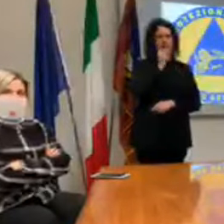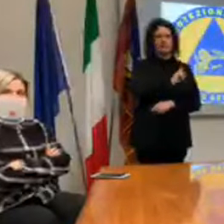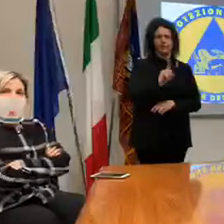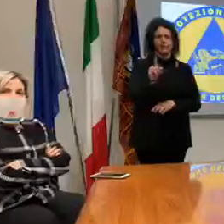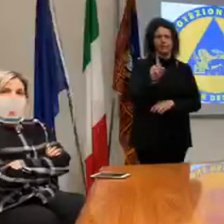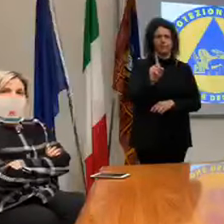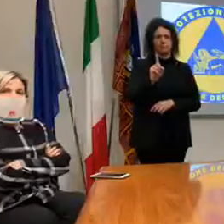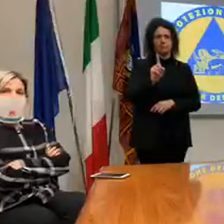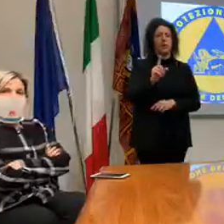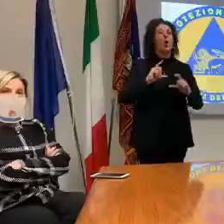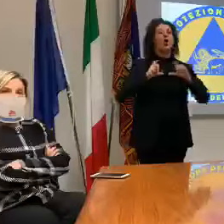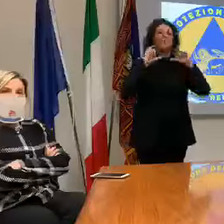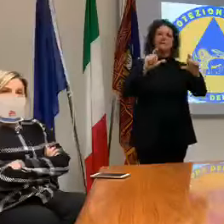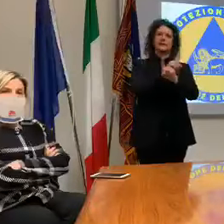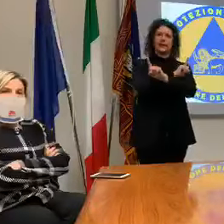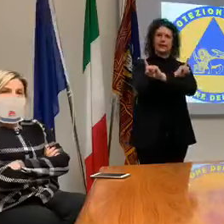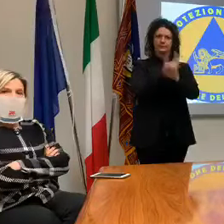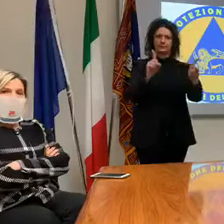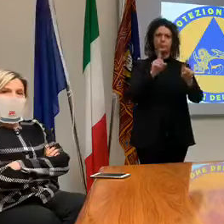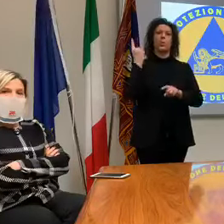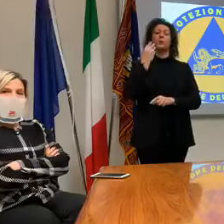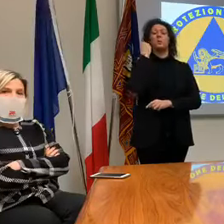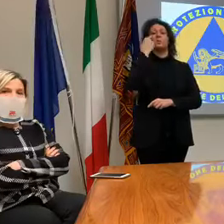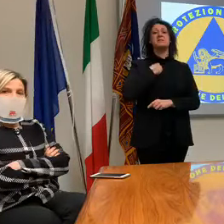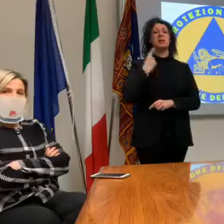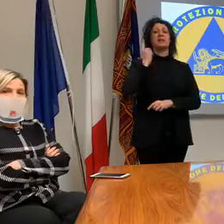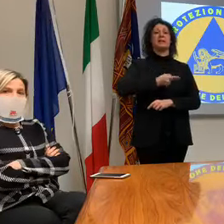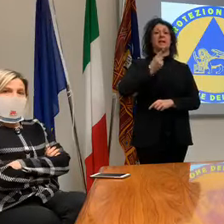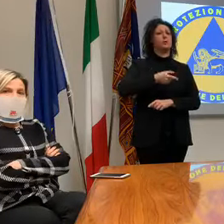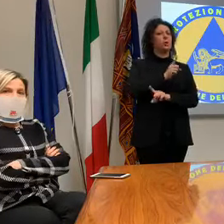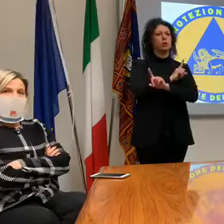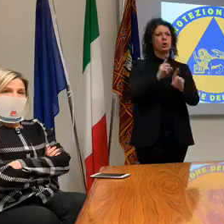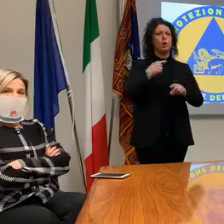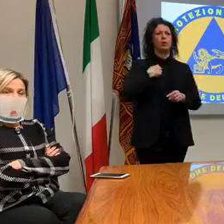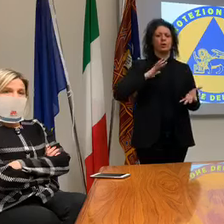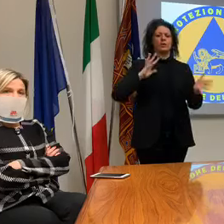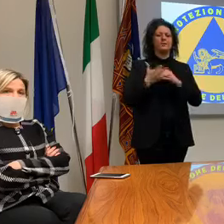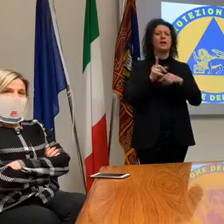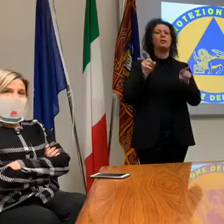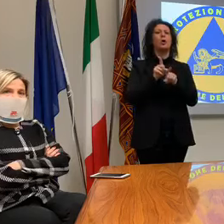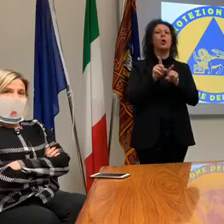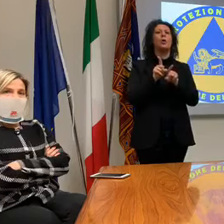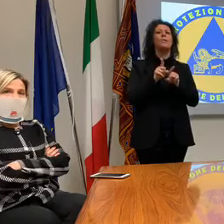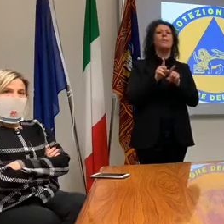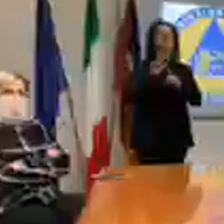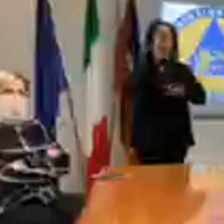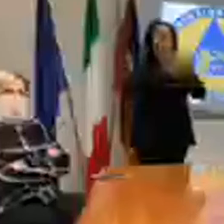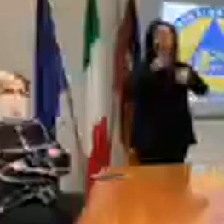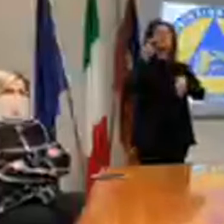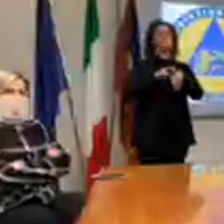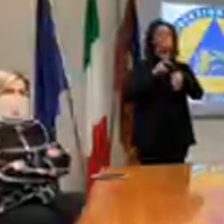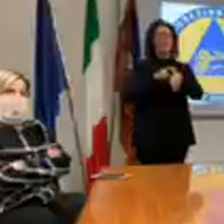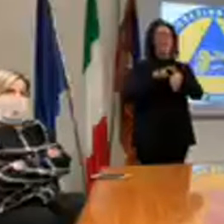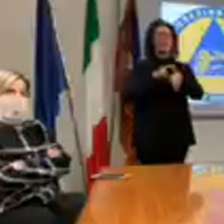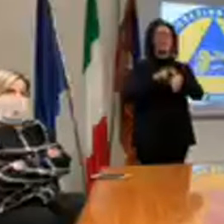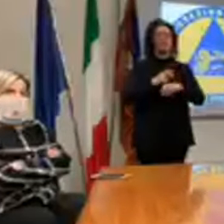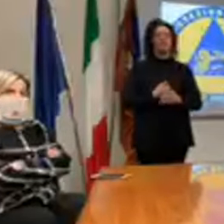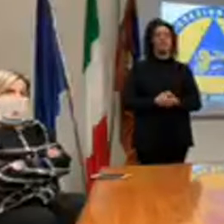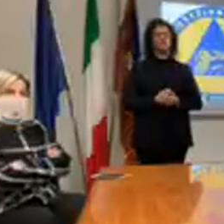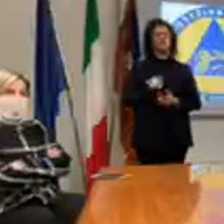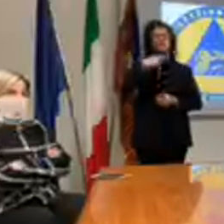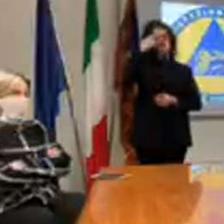No, io faccio quello che deve fare un medico, dare consigli per non ammalarsi, che è un'altra roba. Il medico una volta diceva, mi ricordo da bimbo Davide